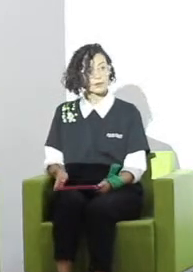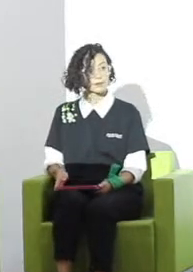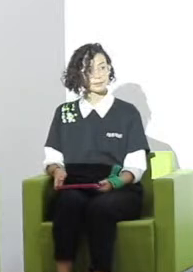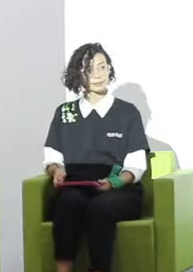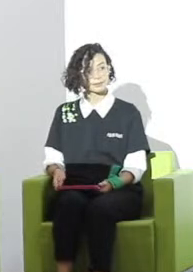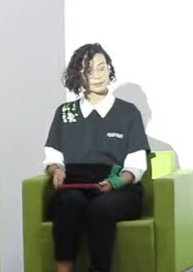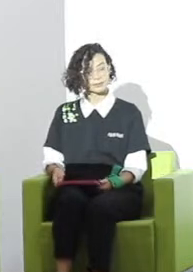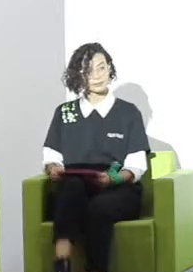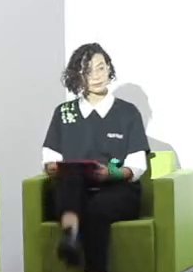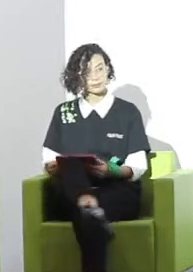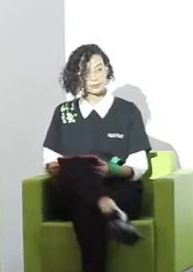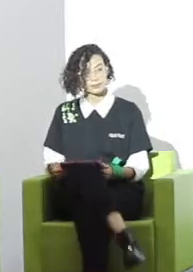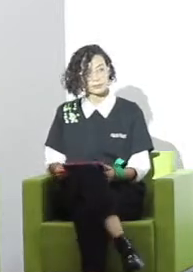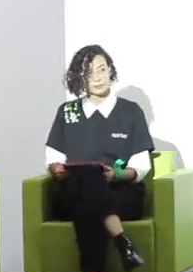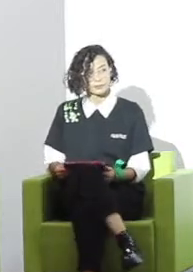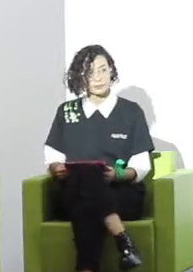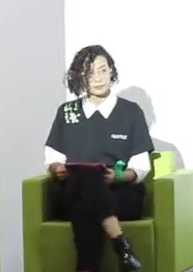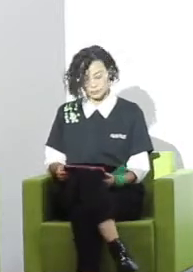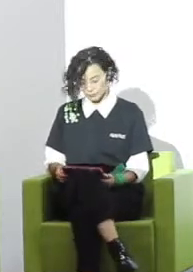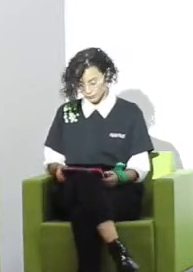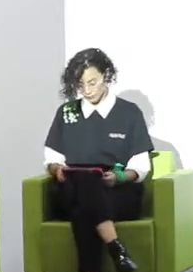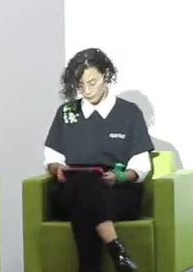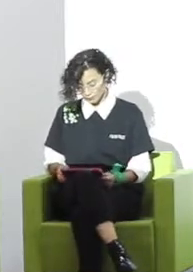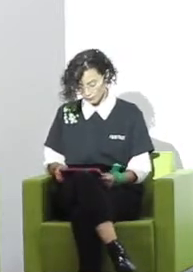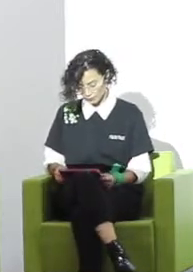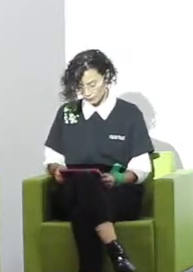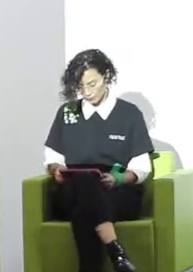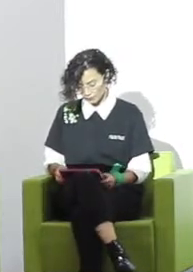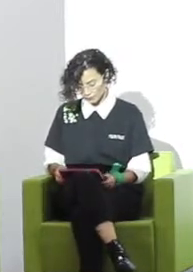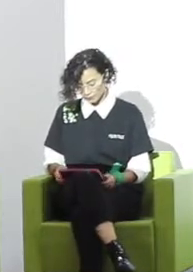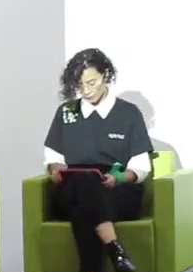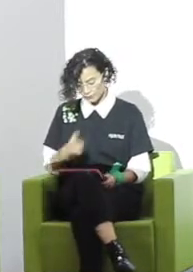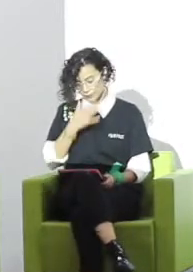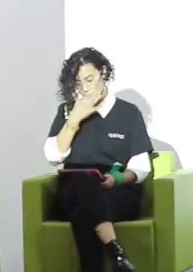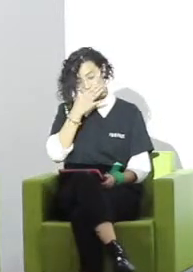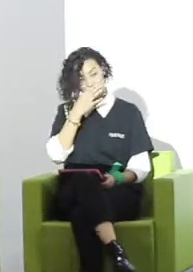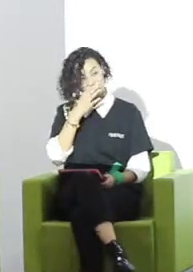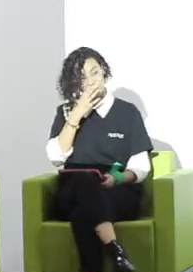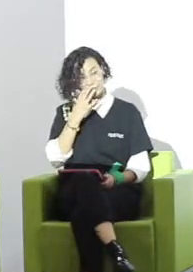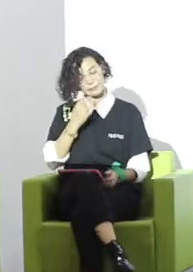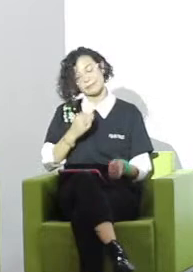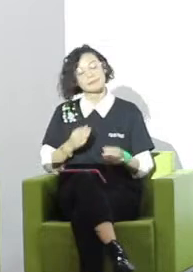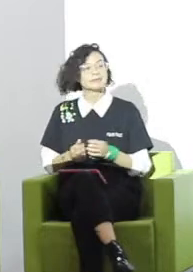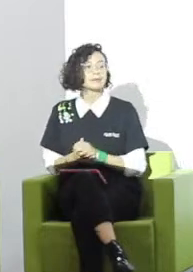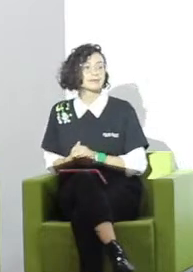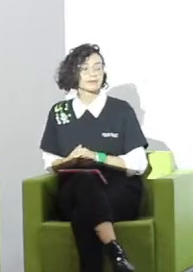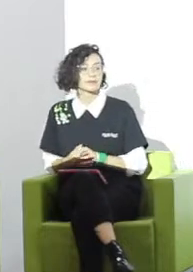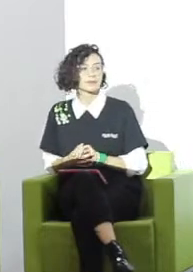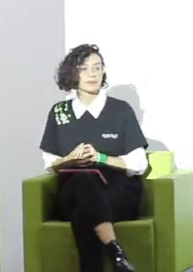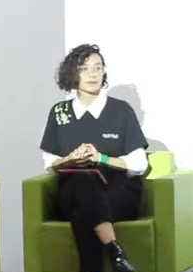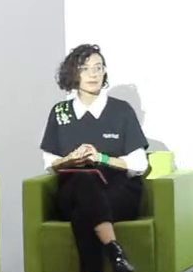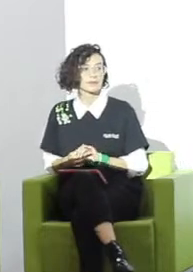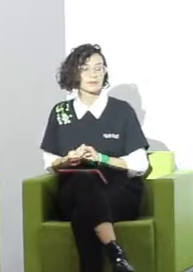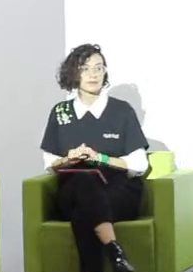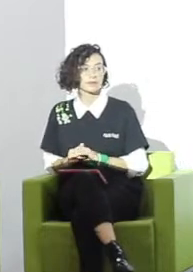tallerista experiencial obtuvo el título en derecho de la Universidad de los Andes en Bogotá y posee una maestría